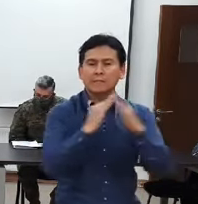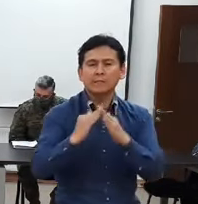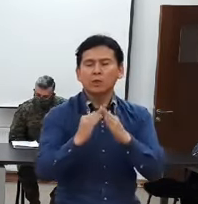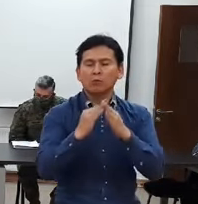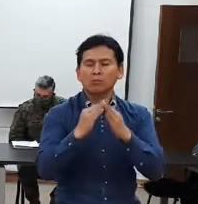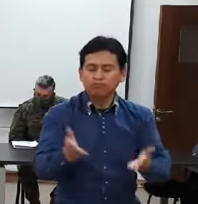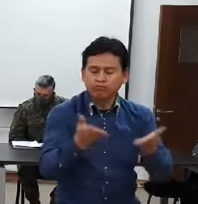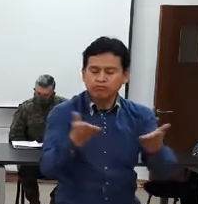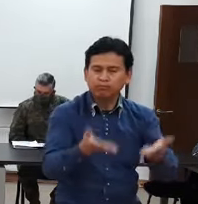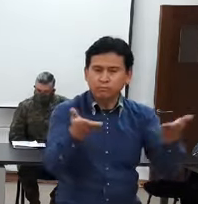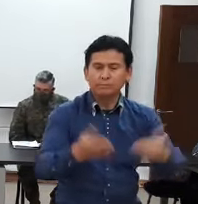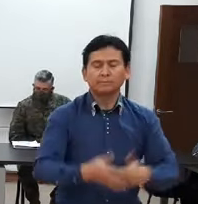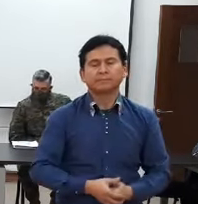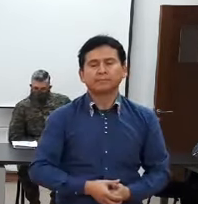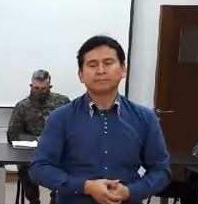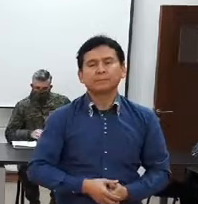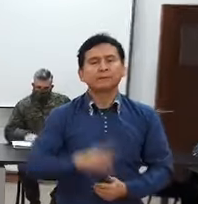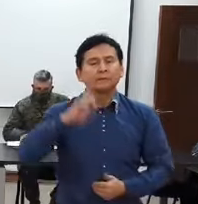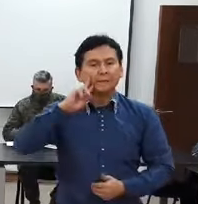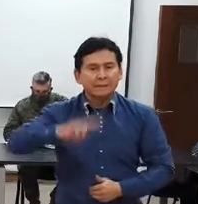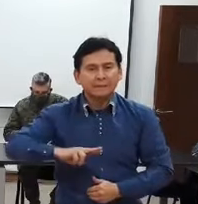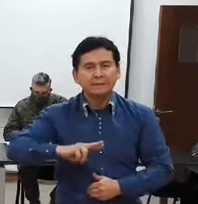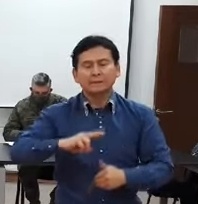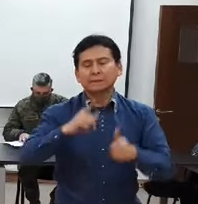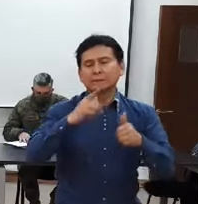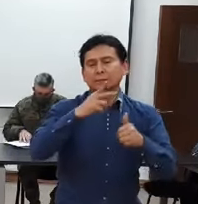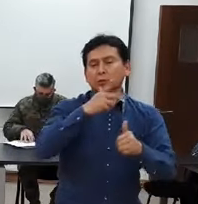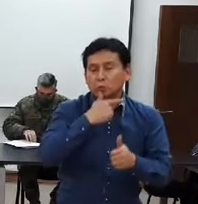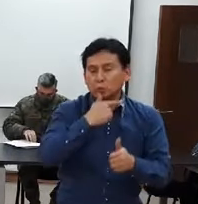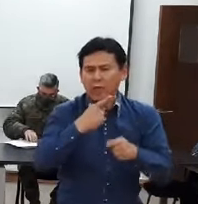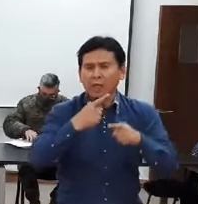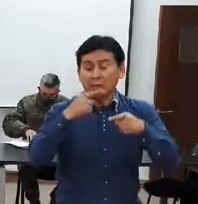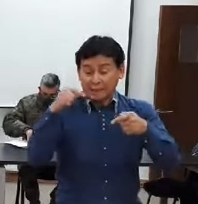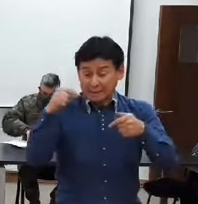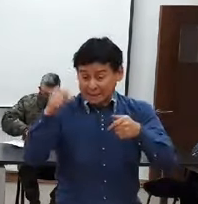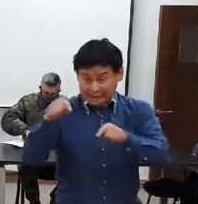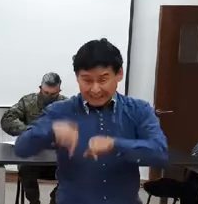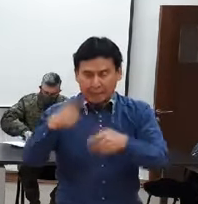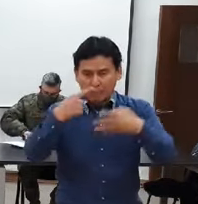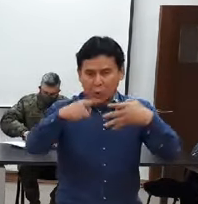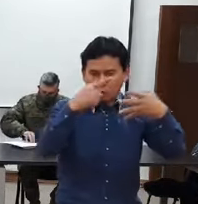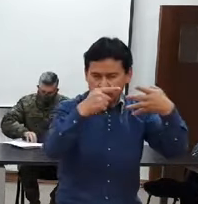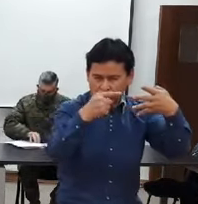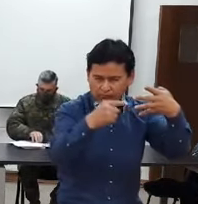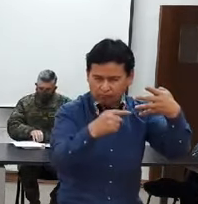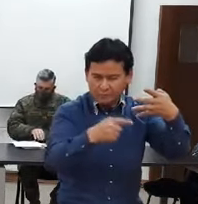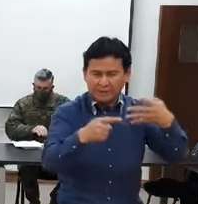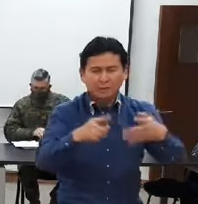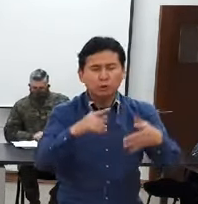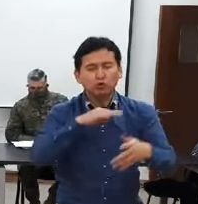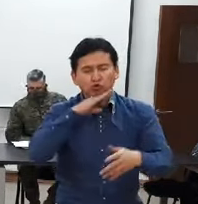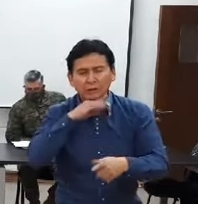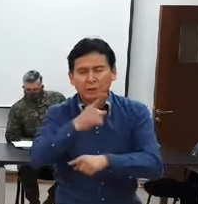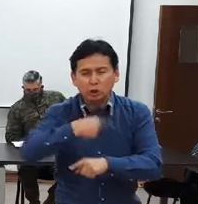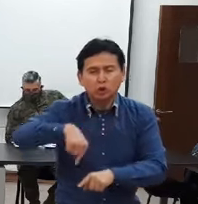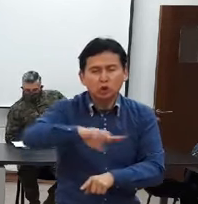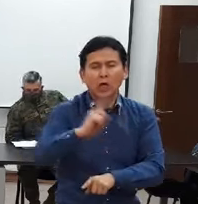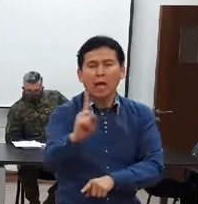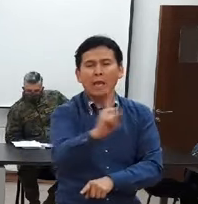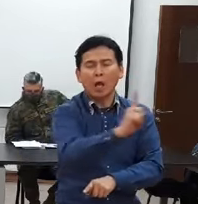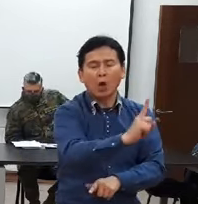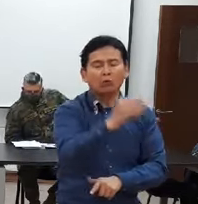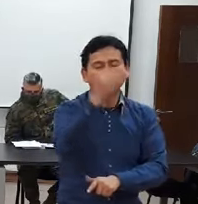salir adelante. Sin duda, estas y muchas otras medidas no son suficientes si cada uno de nosotros no toma